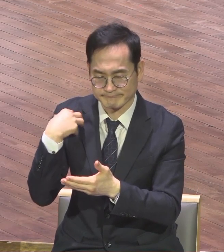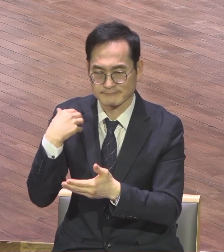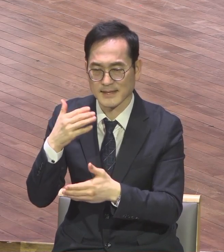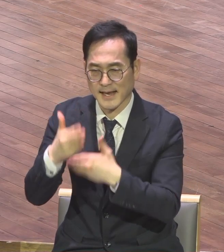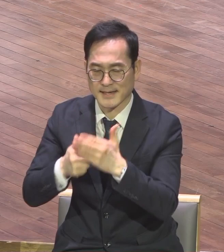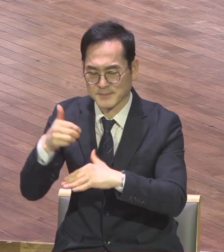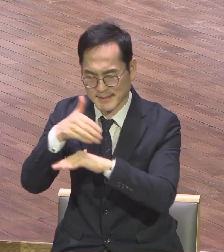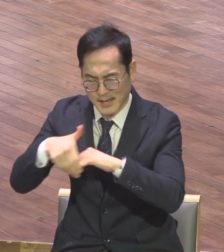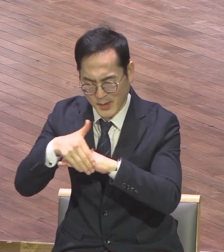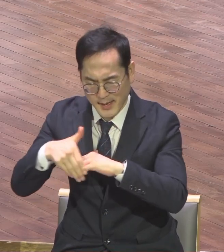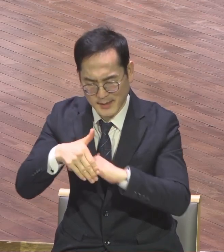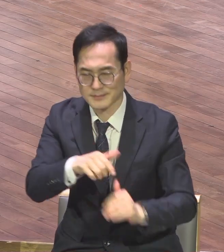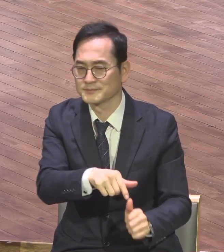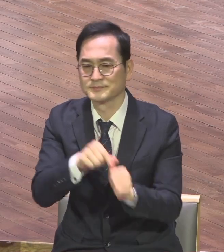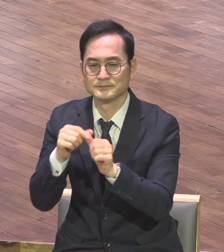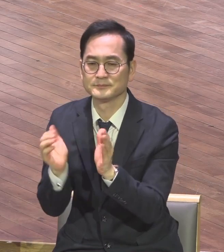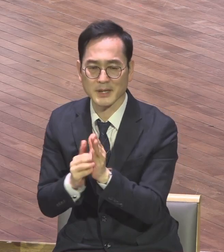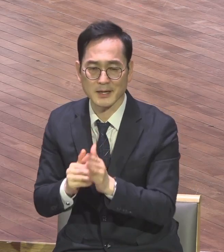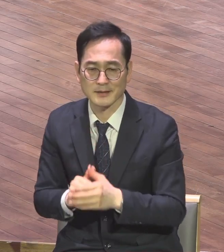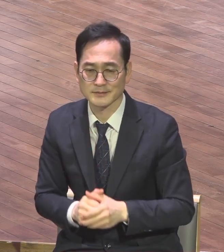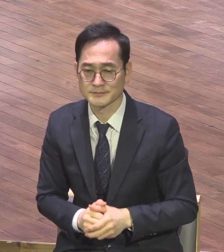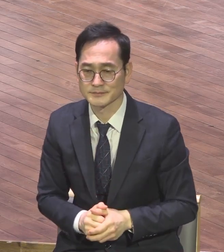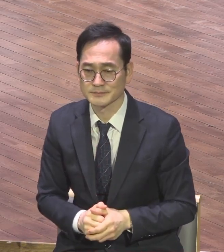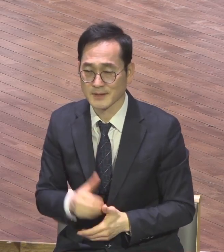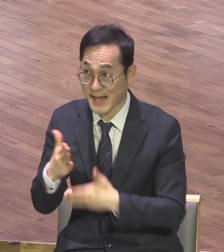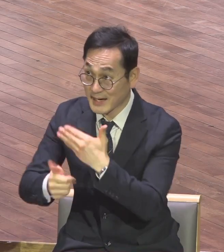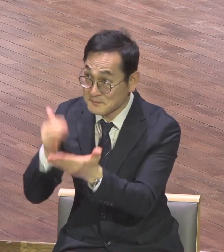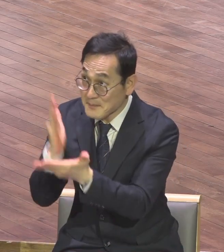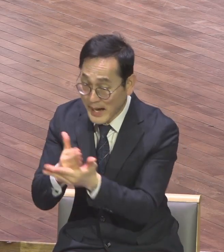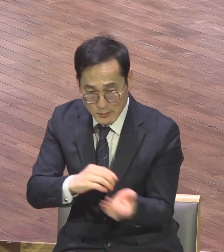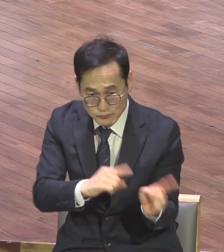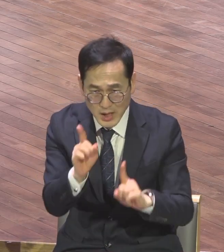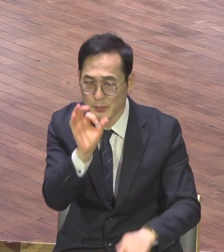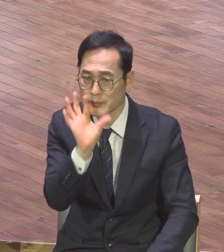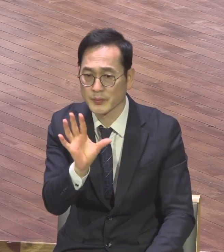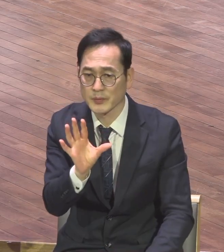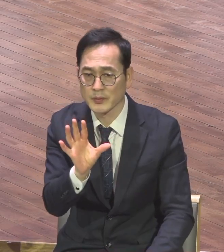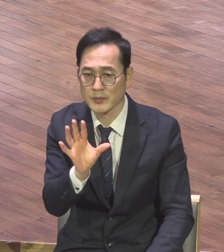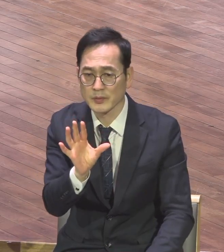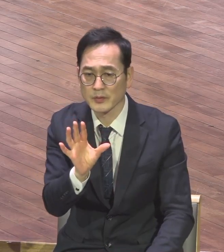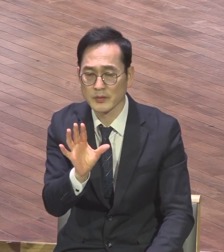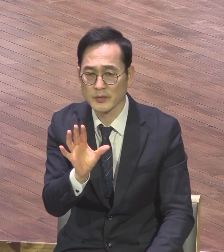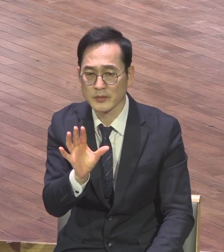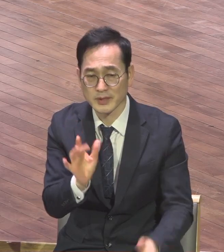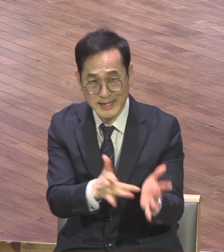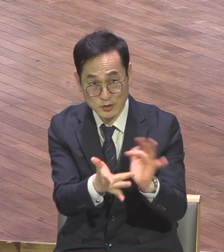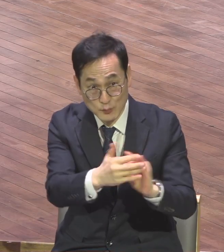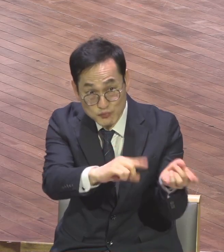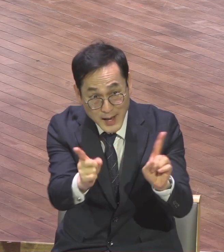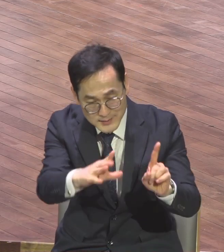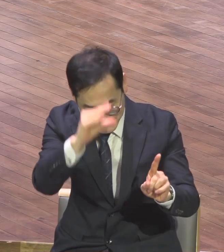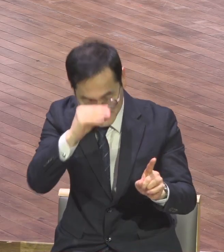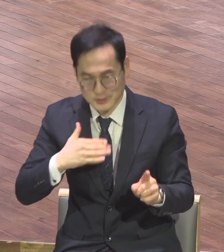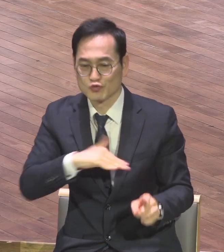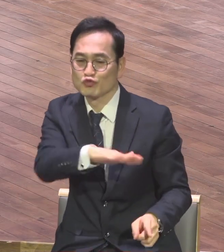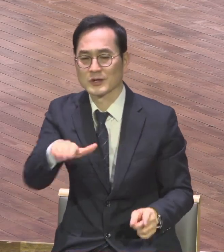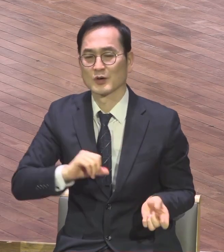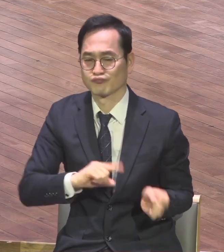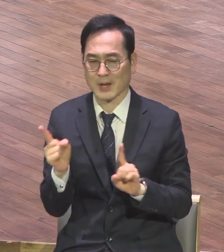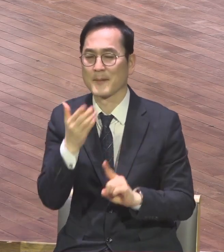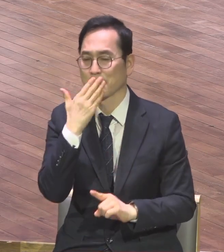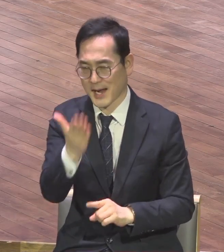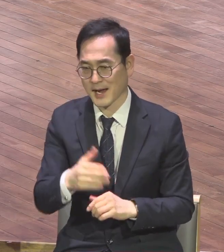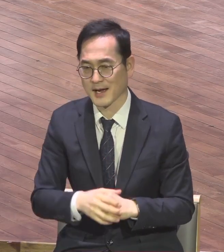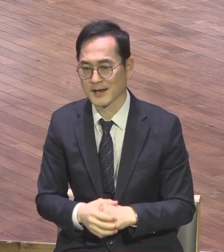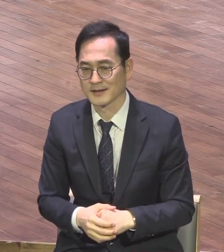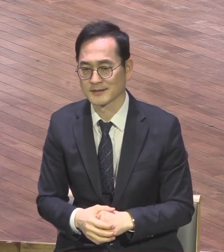하나님 아니고는 죽은 자를 살릴 수가 없다. 예수 부활은 나의 부활이다. 예수를 믿는 모든 사람은 예수님처럼